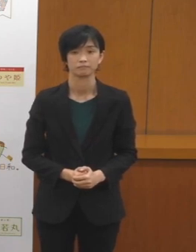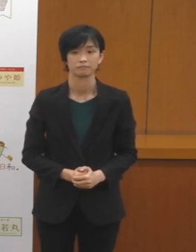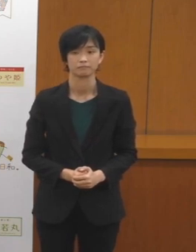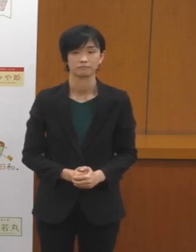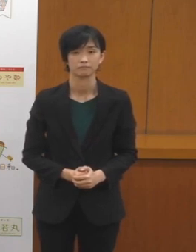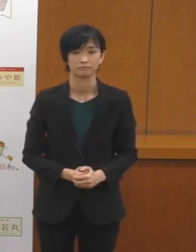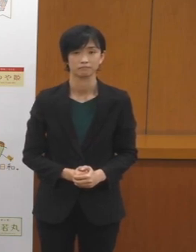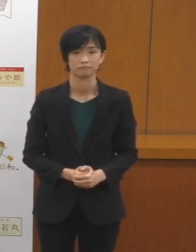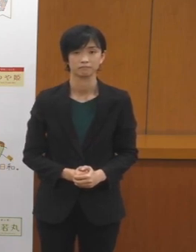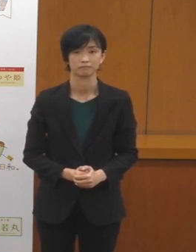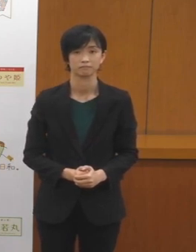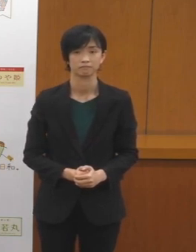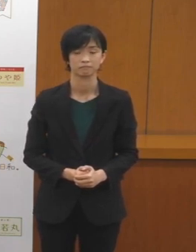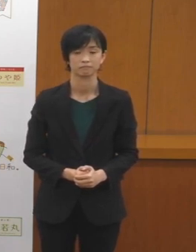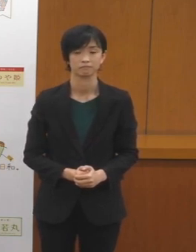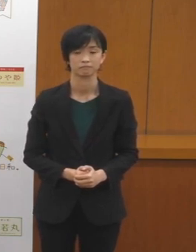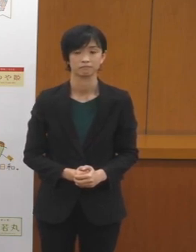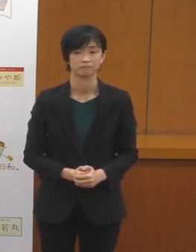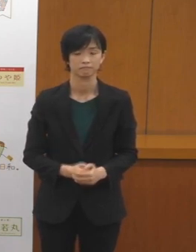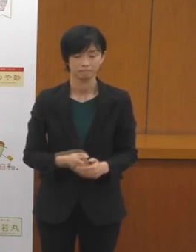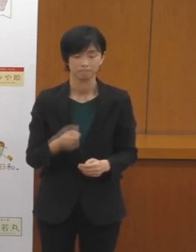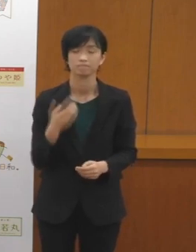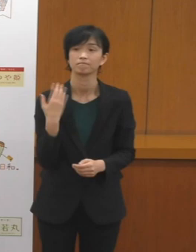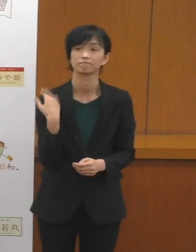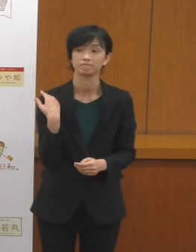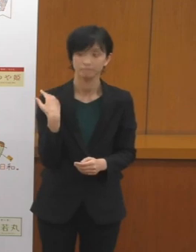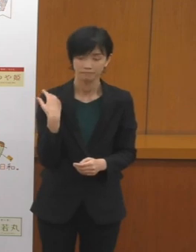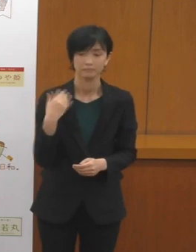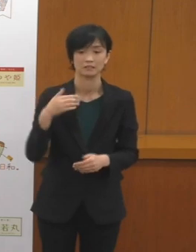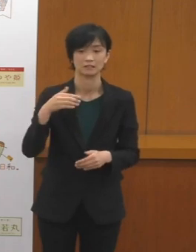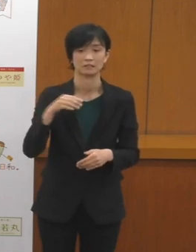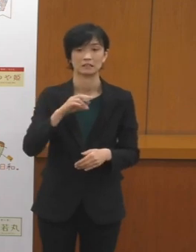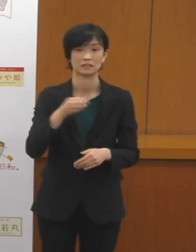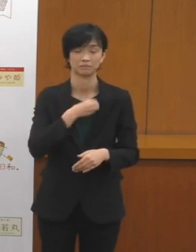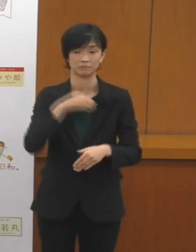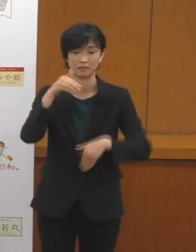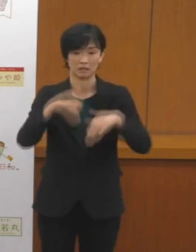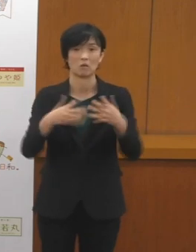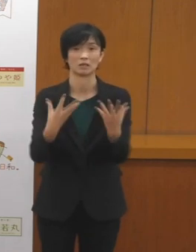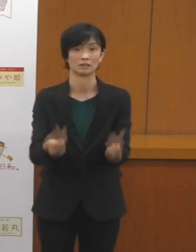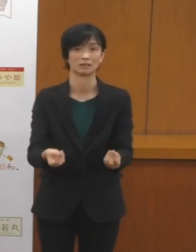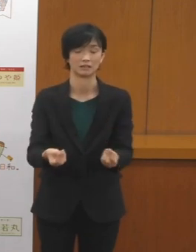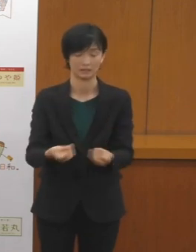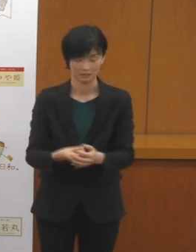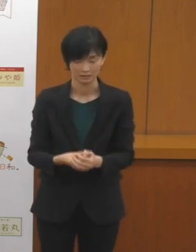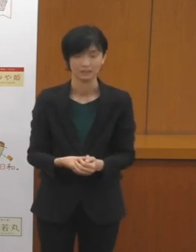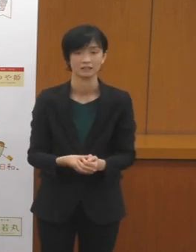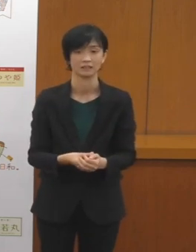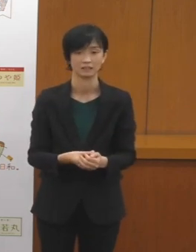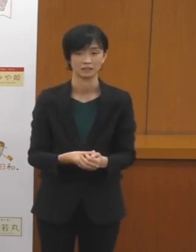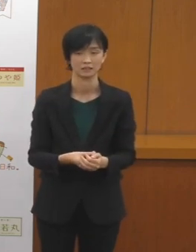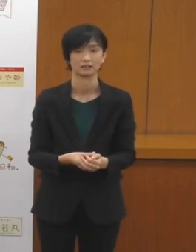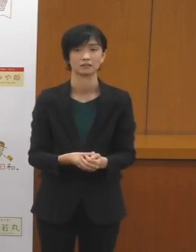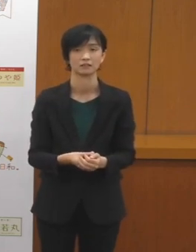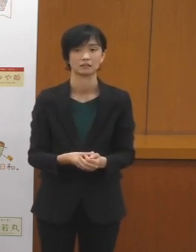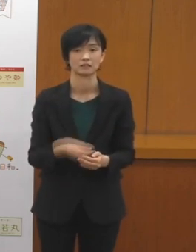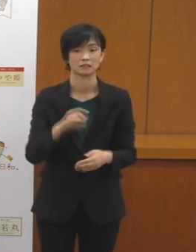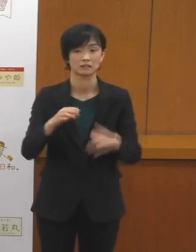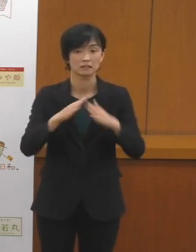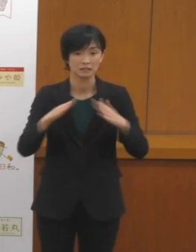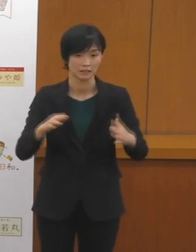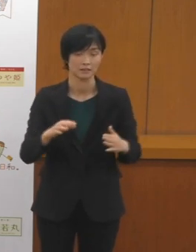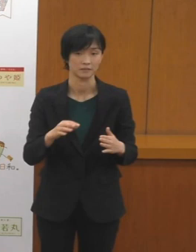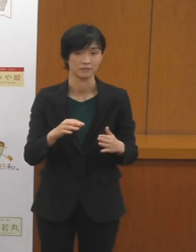県議選が終わりまして新たなメンバーがですね